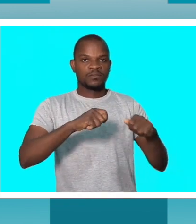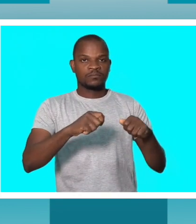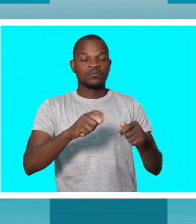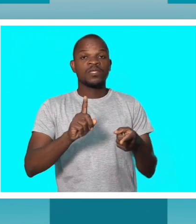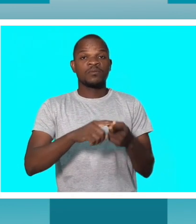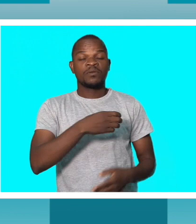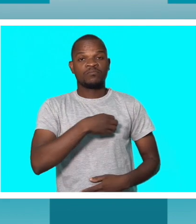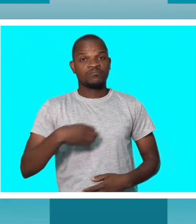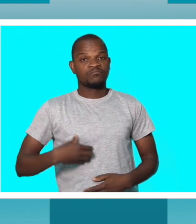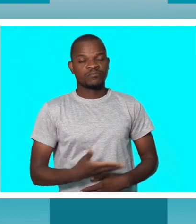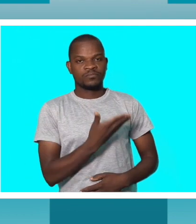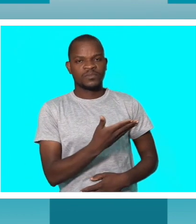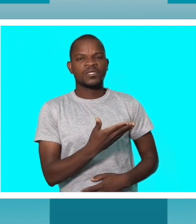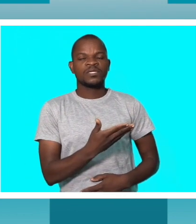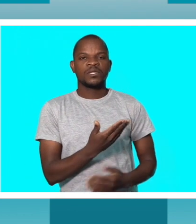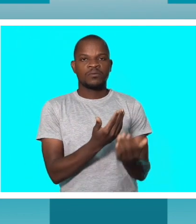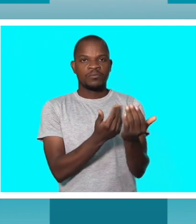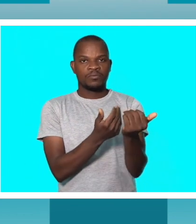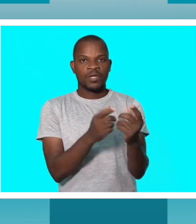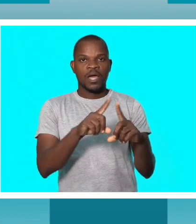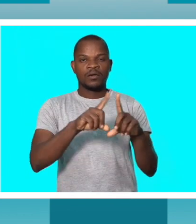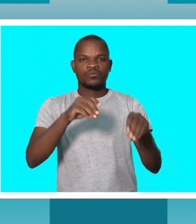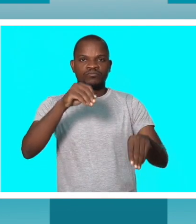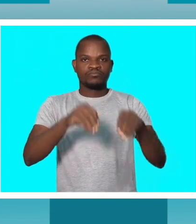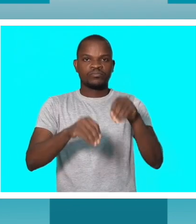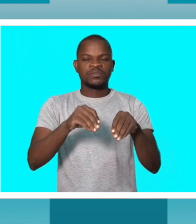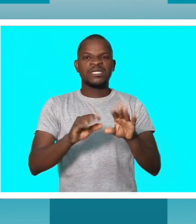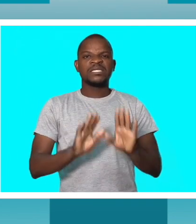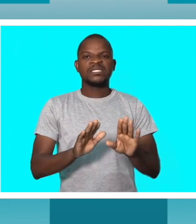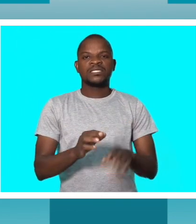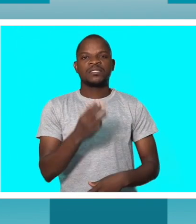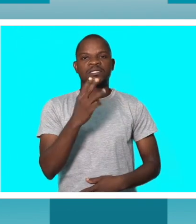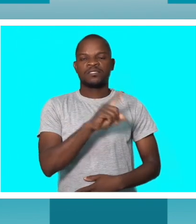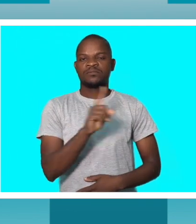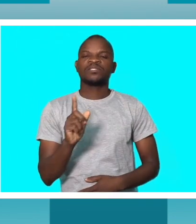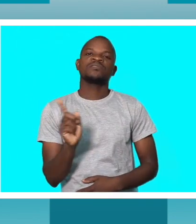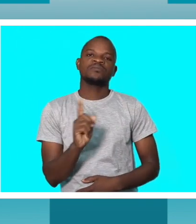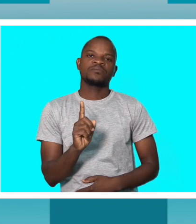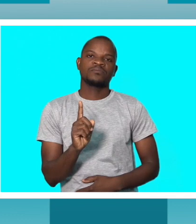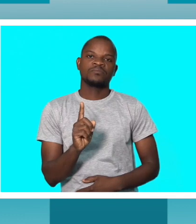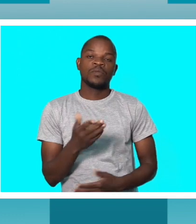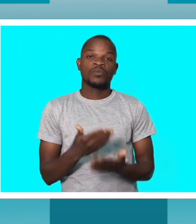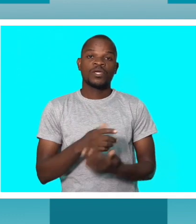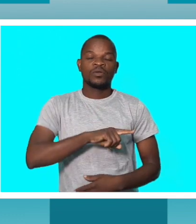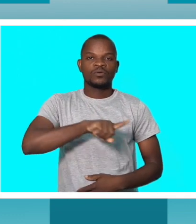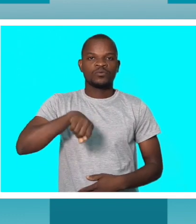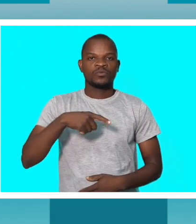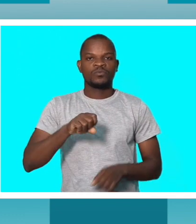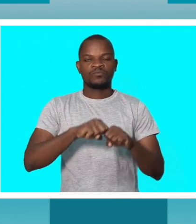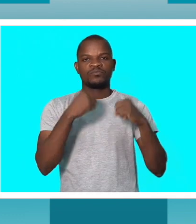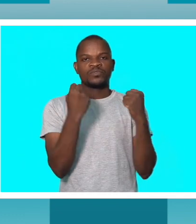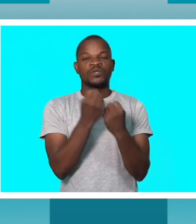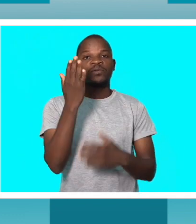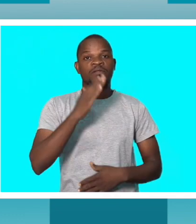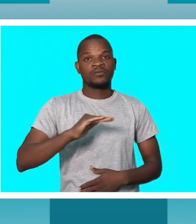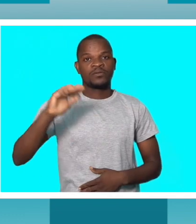dirigir. Ricardo espera que as eleições não ascendam um período de 3 meses. Tendo em conta que somos uma organização de